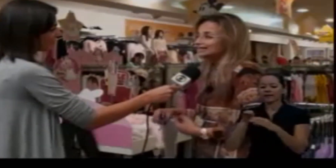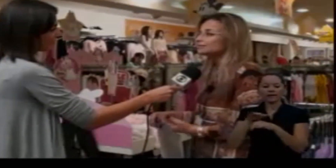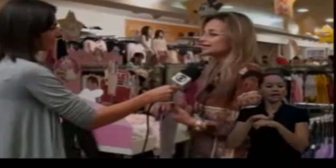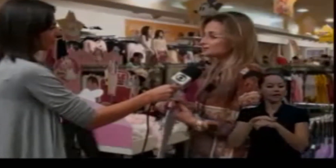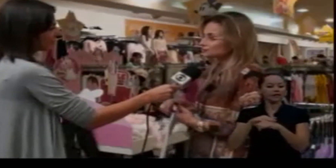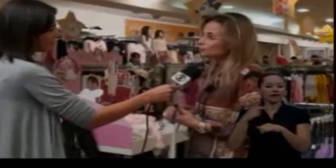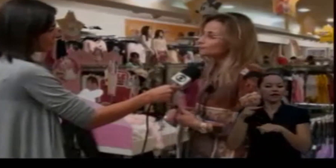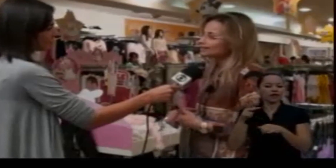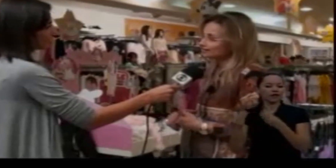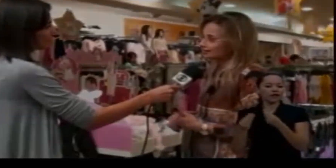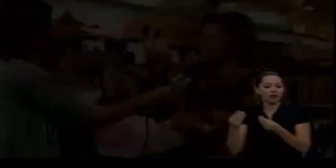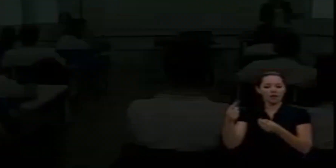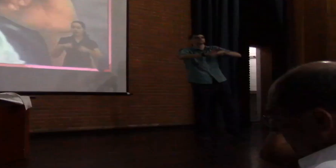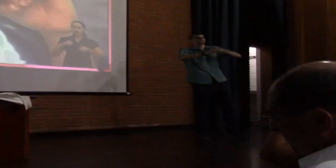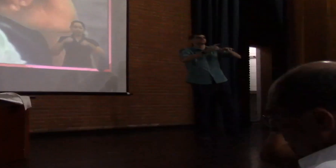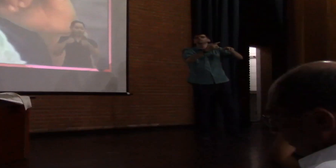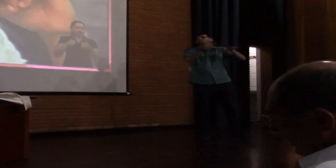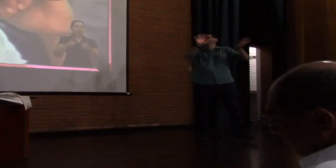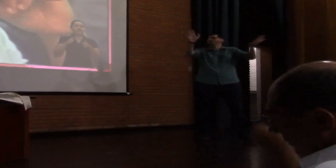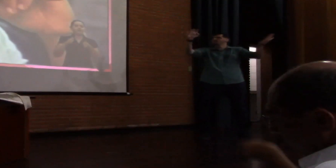a nos compreender. Tá bom?